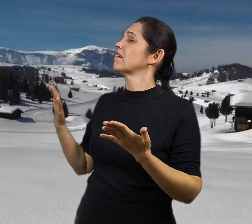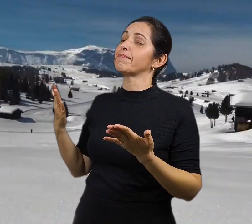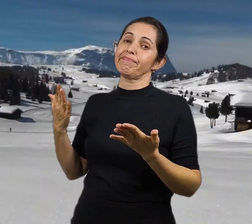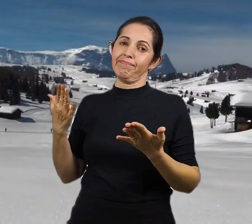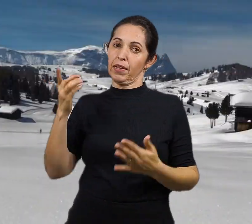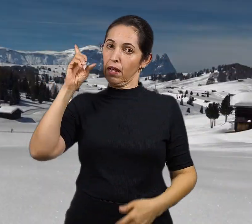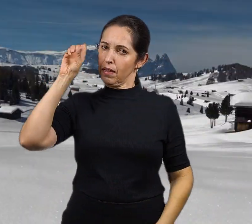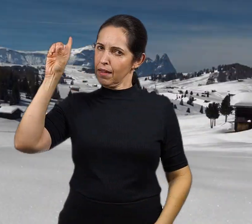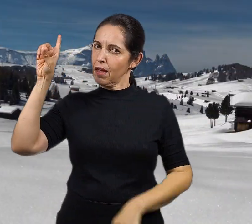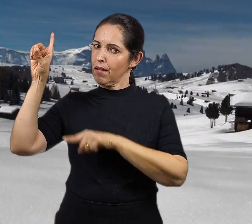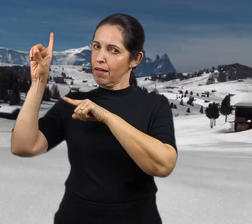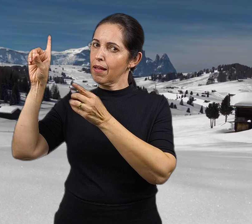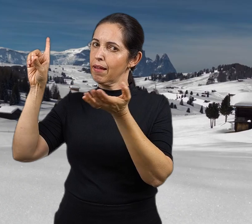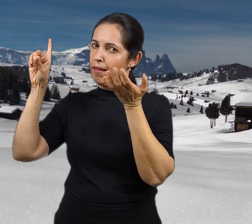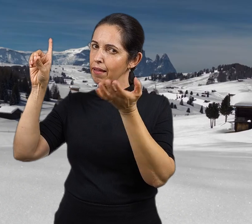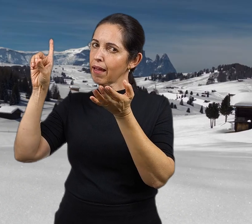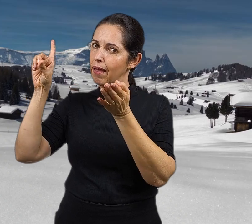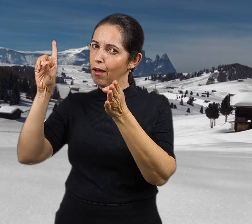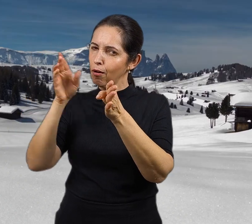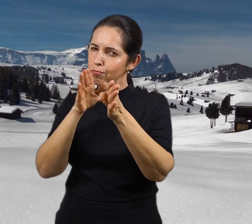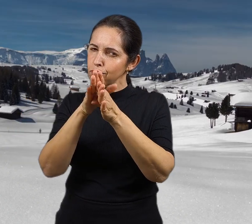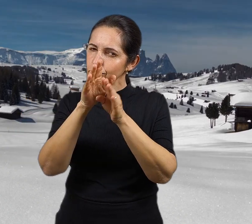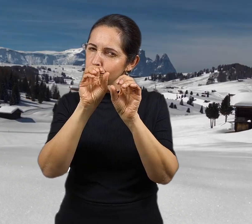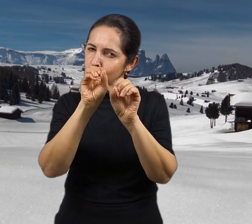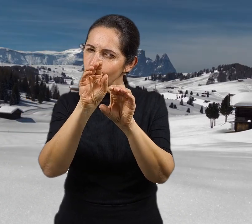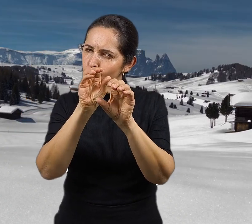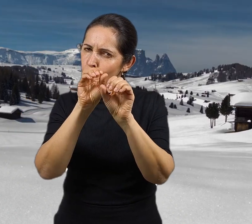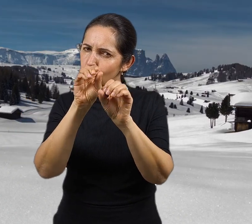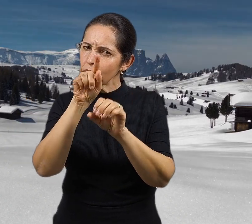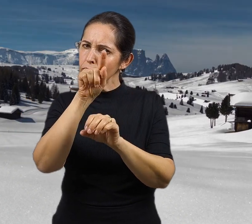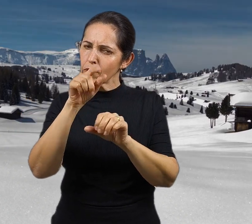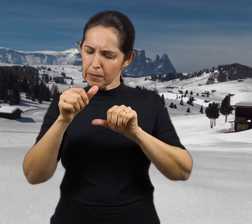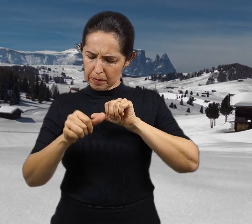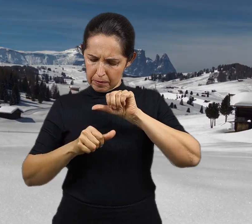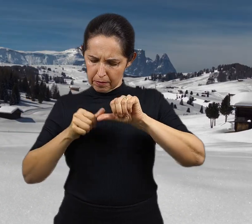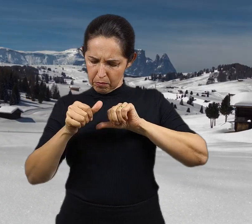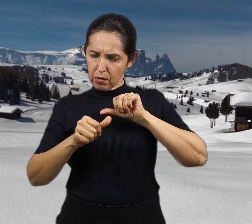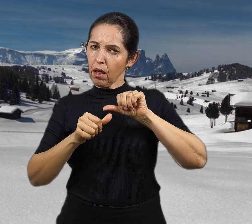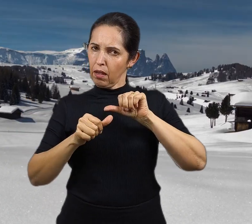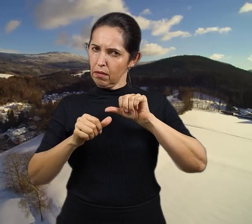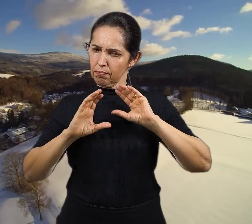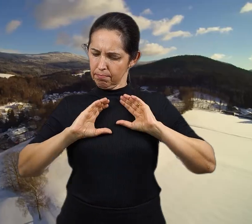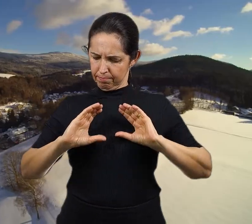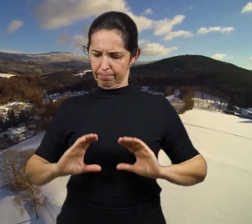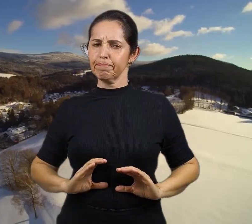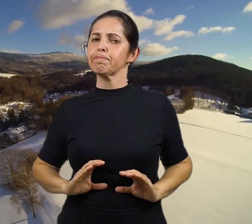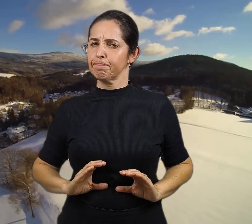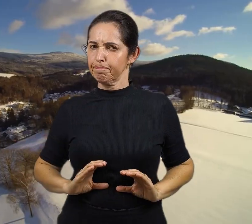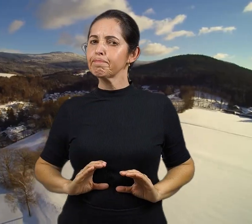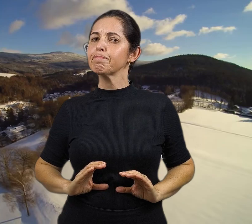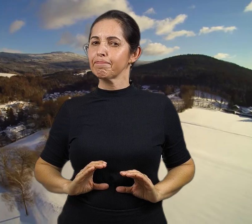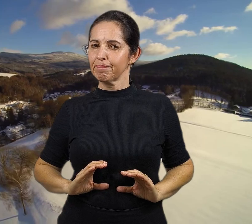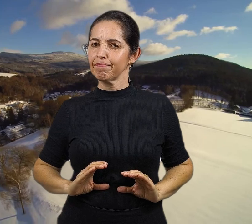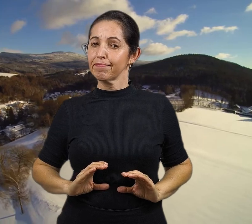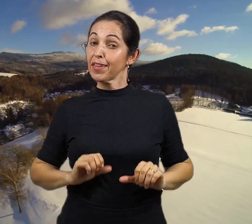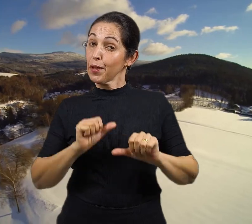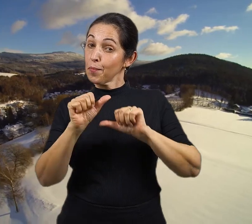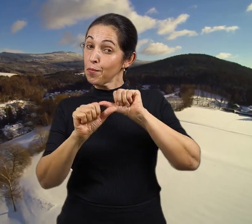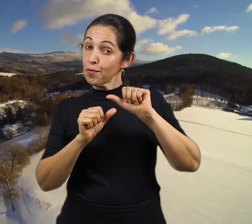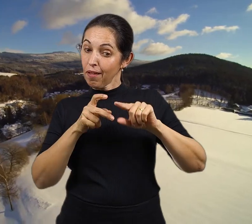gênio, sua maneira de ser. Deus quer tratar com você. É o vale. E naquele vale, Ele vai